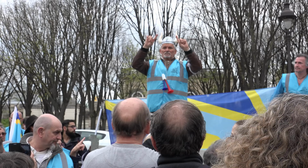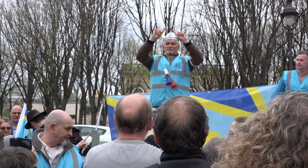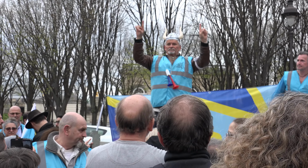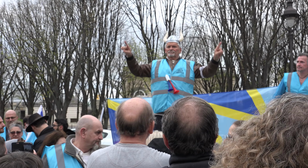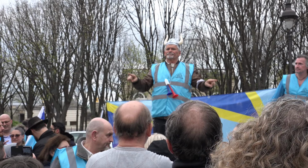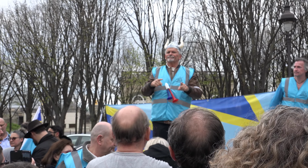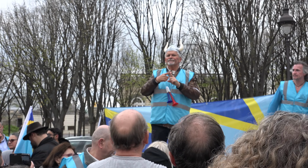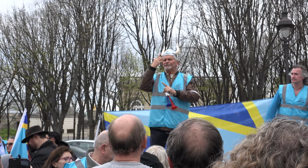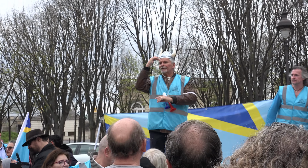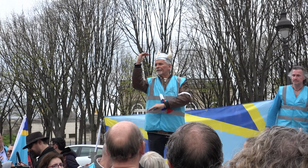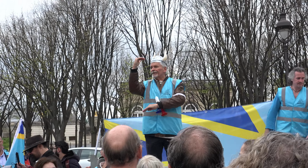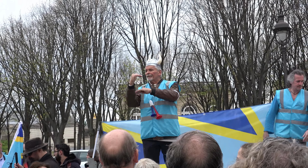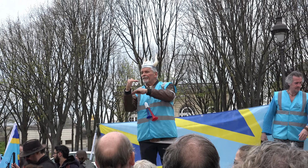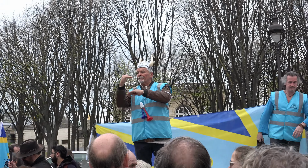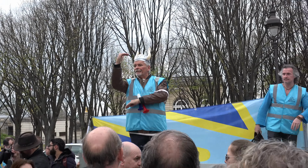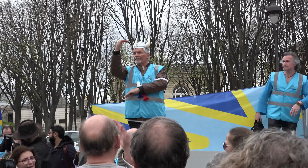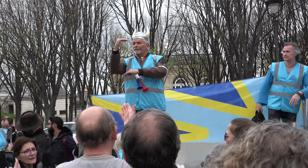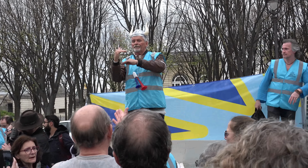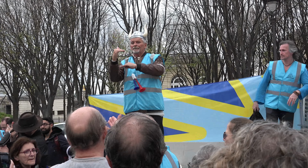De la colère, vous rencontrez de la colère, des frustrations,